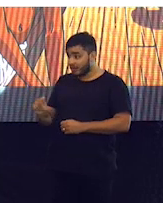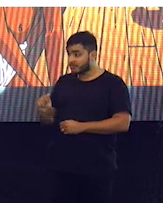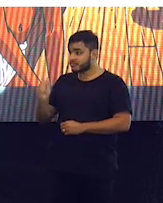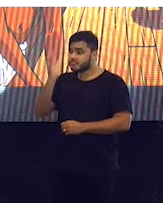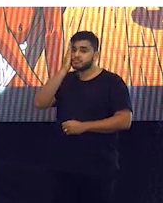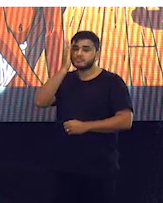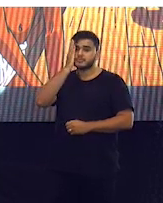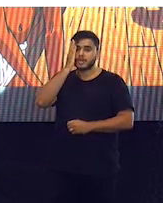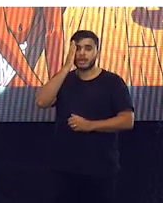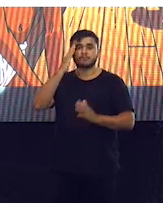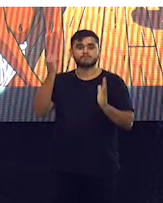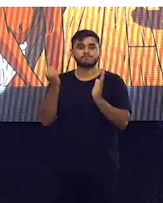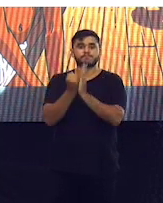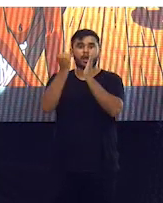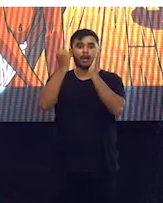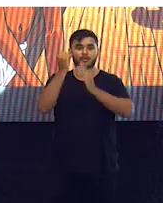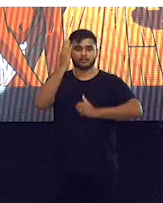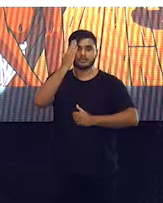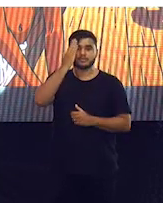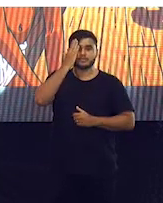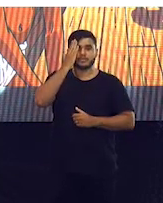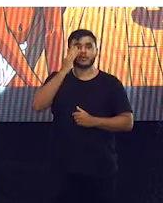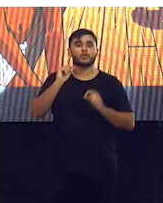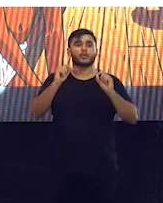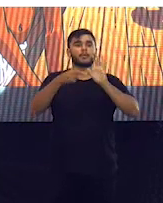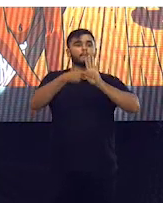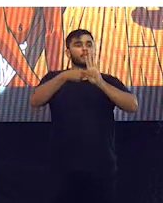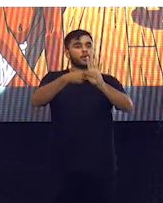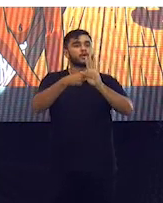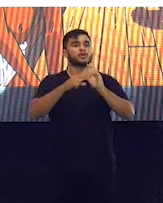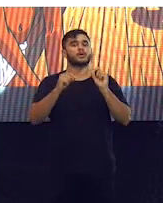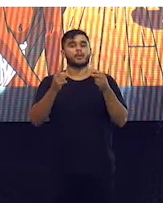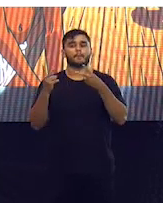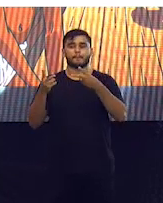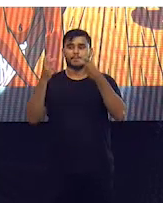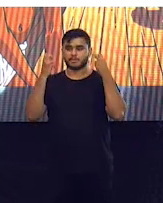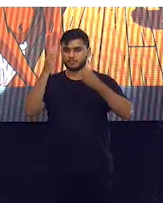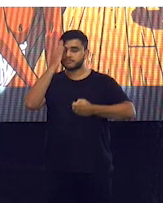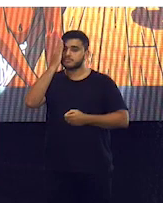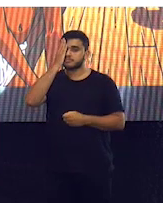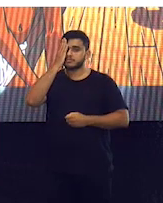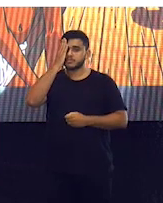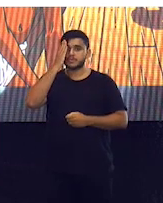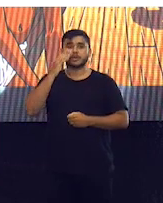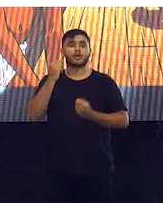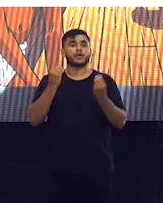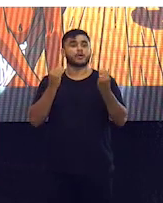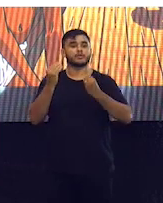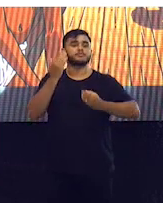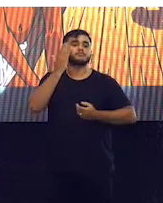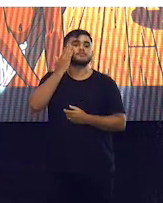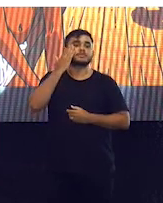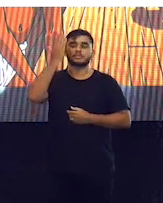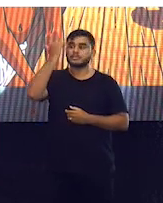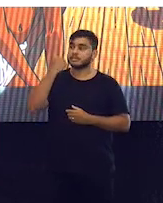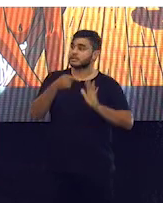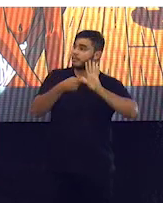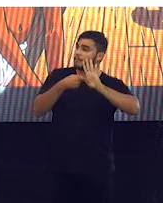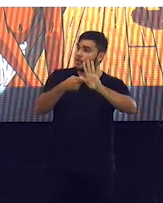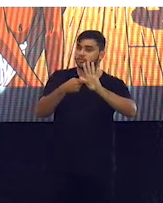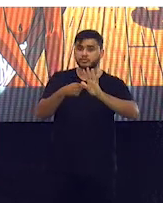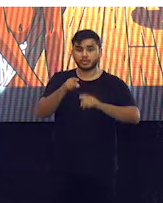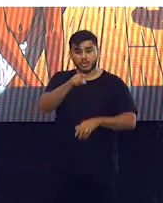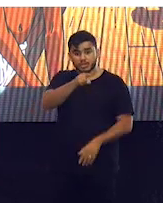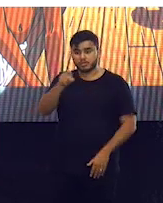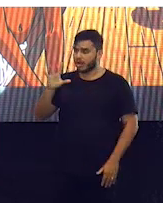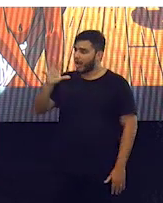marca muito clara. Quando vocês se olham, vocês percebem os tráficos, vocês percebem os